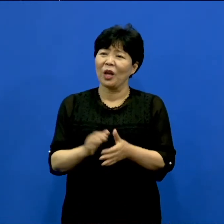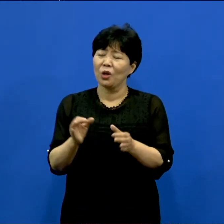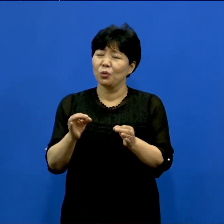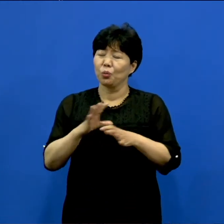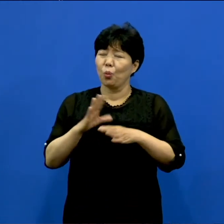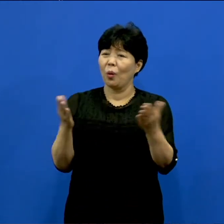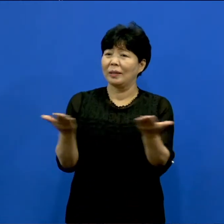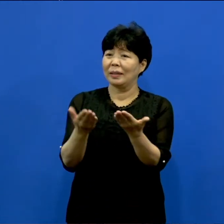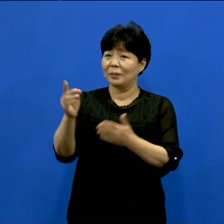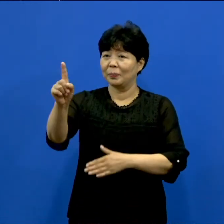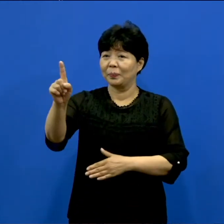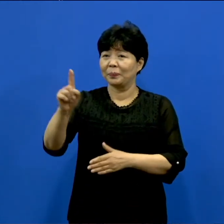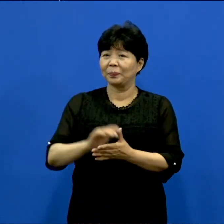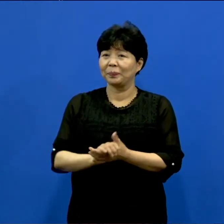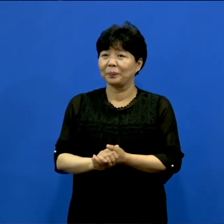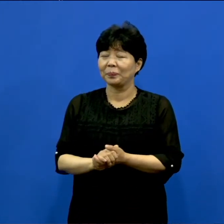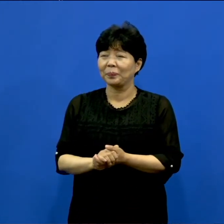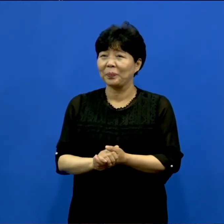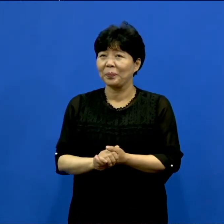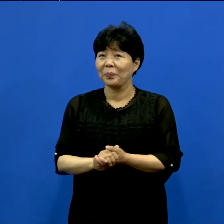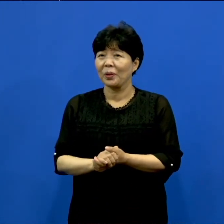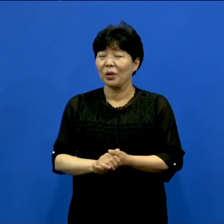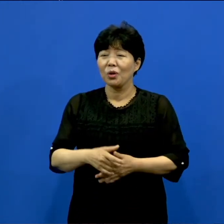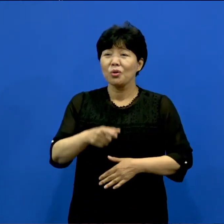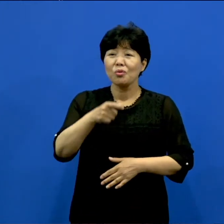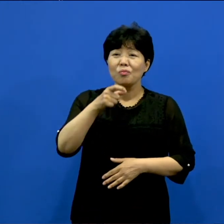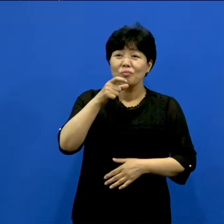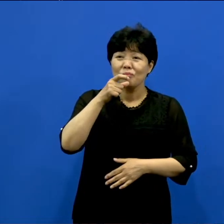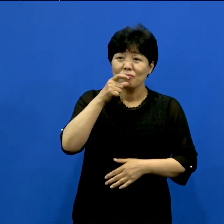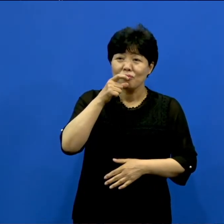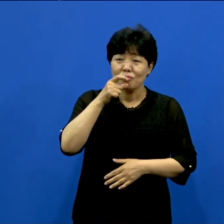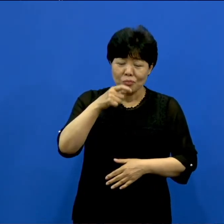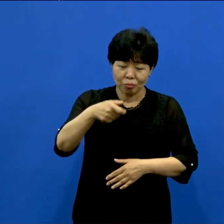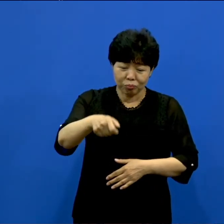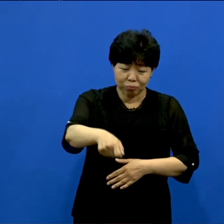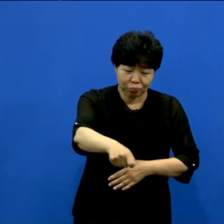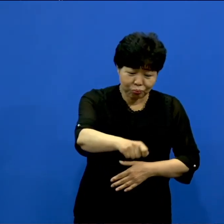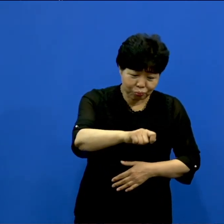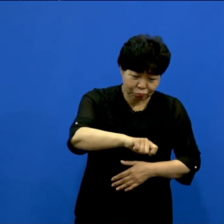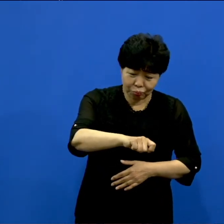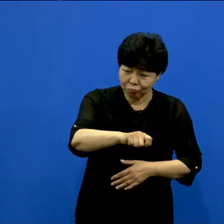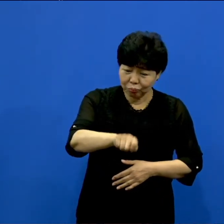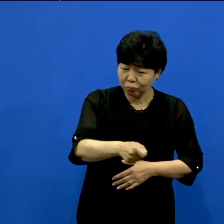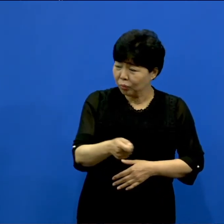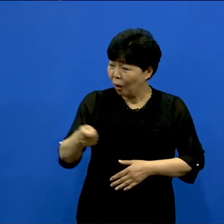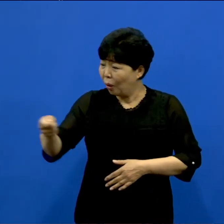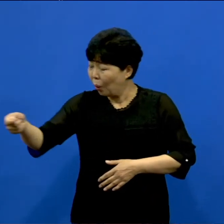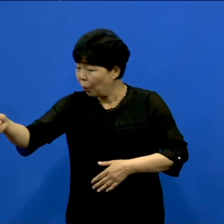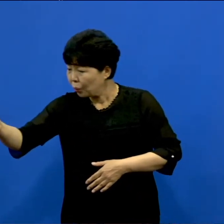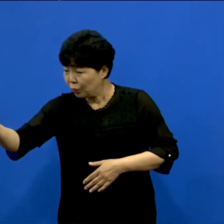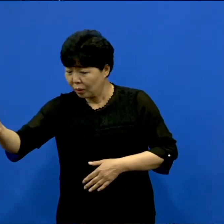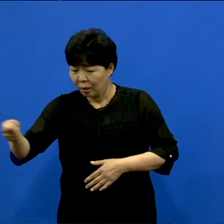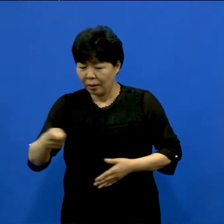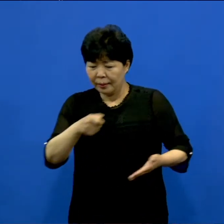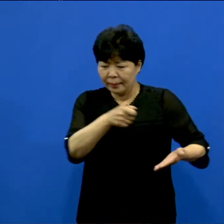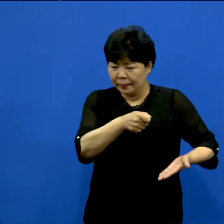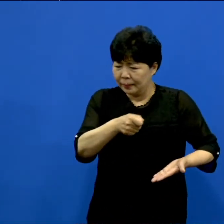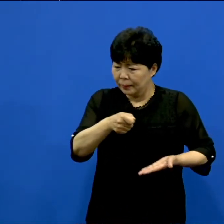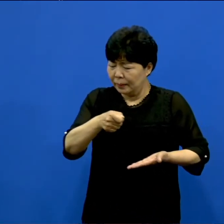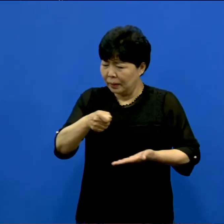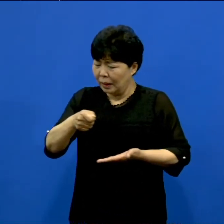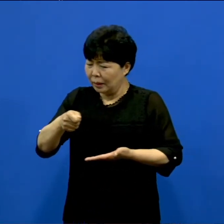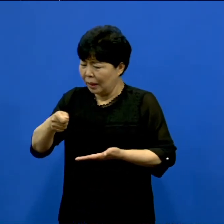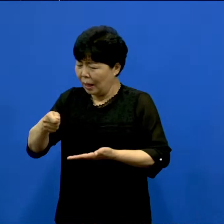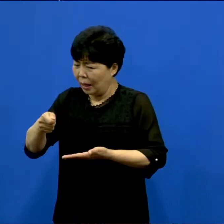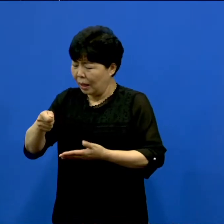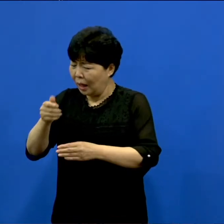뭘까요? 물론 물도 옮겼던 그 하인들이 깜짝 놀랐겠죠. 가는 가운데 딱 들어가기